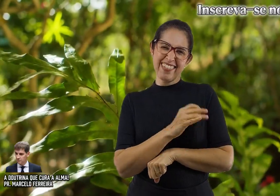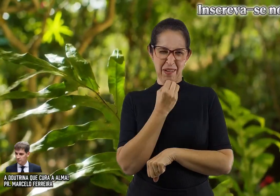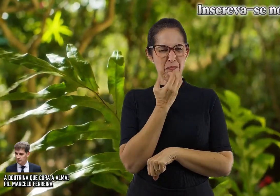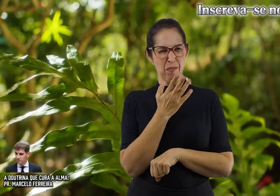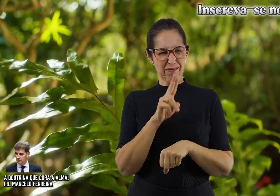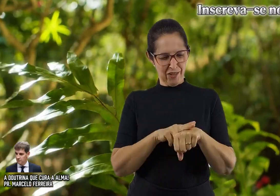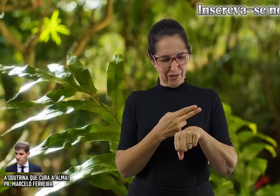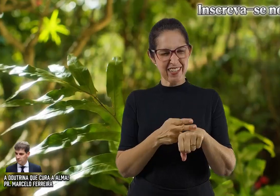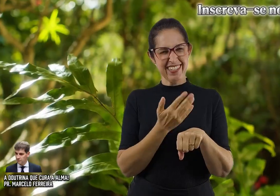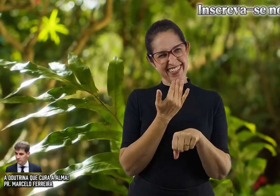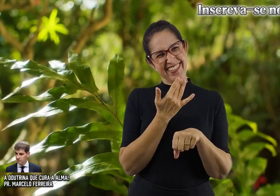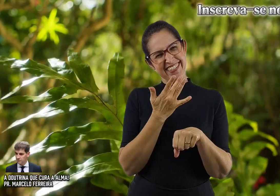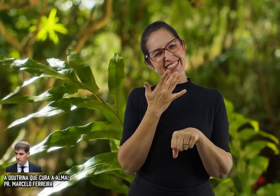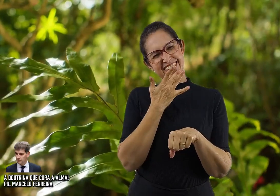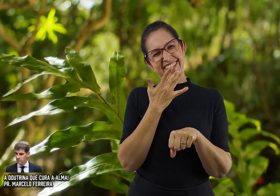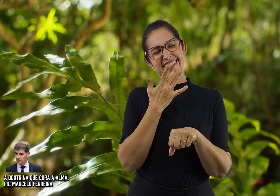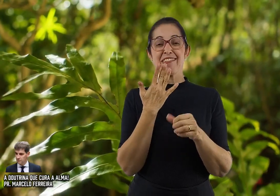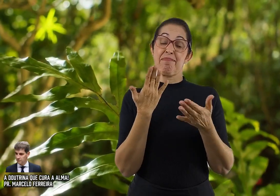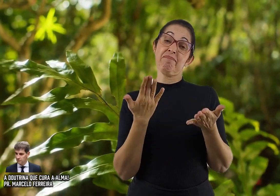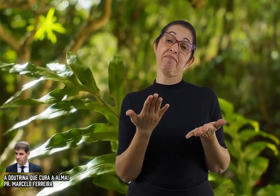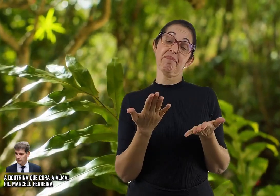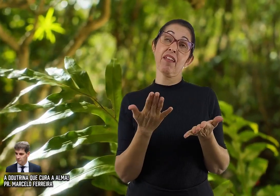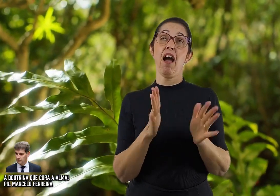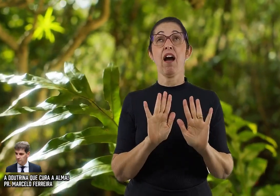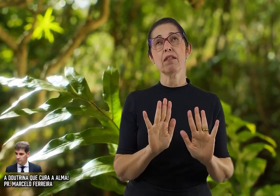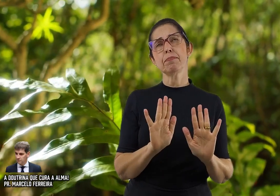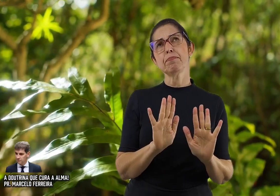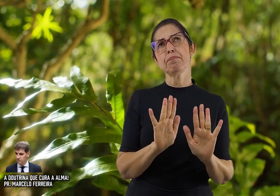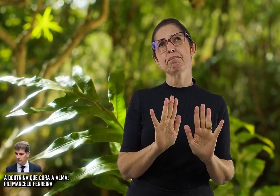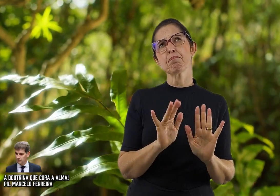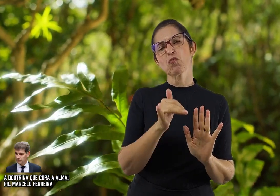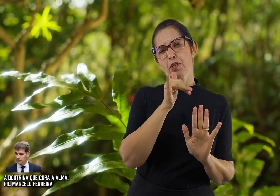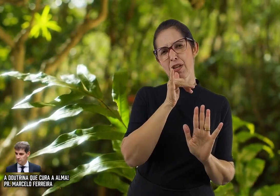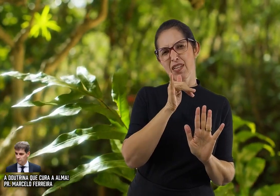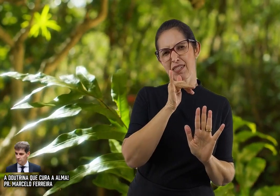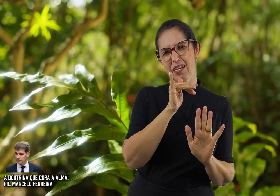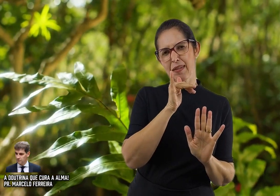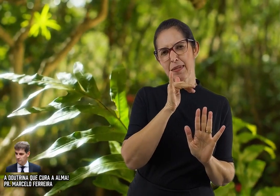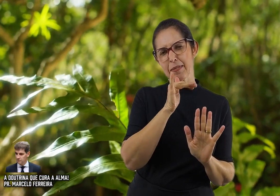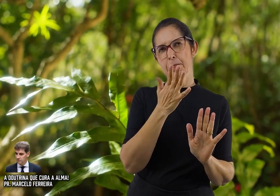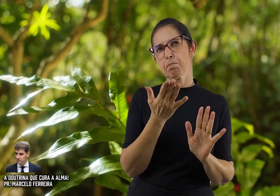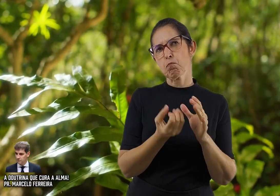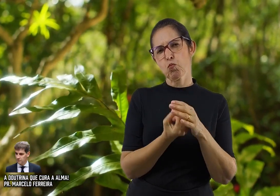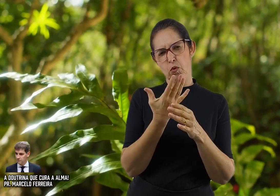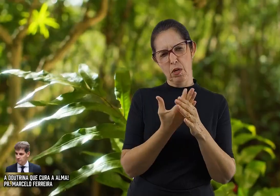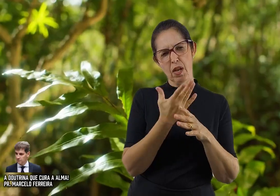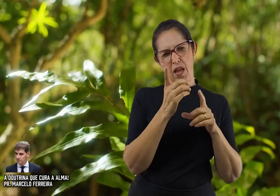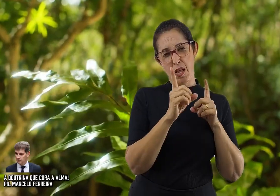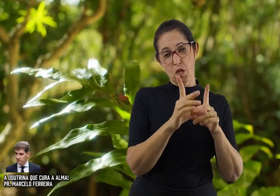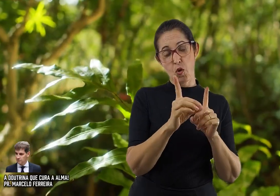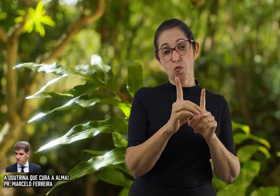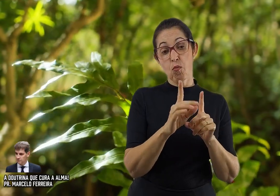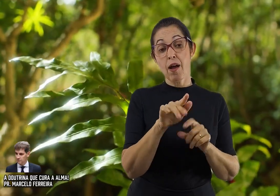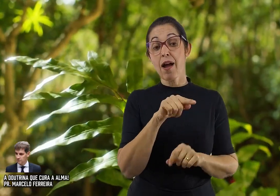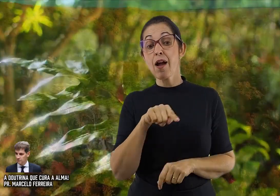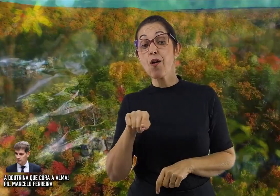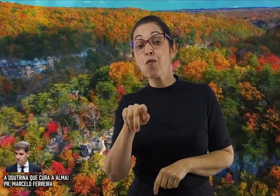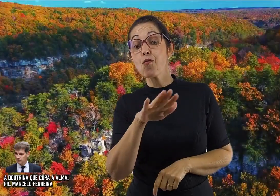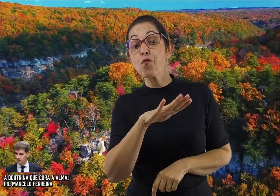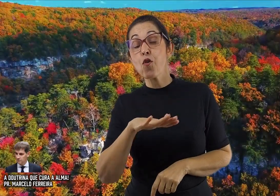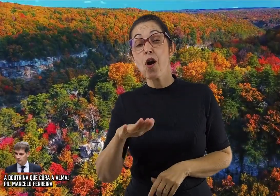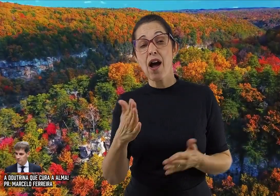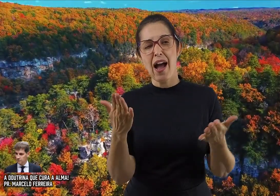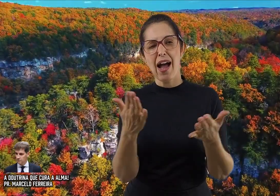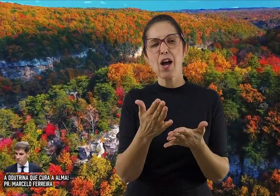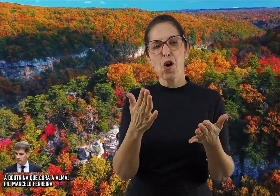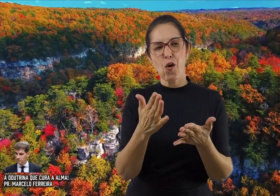também. Não, você não pode. Não, vamos criar aqui uma doutrina. Todo mundo vai